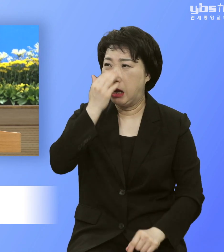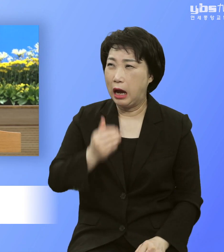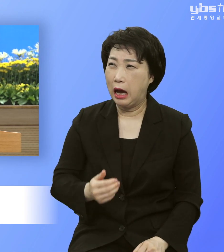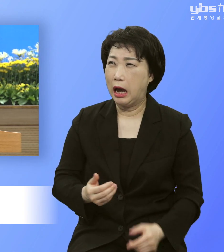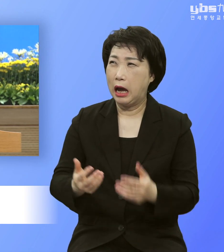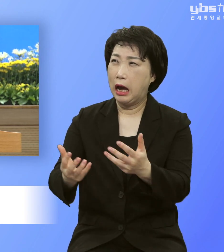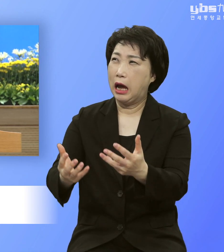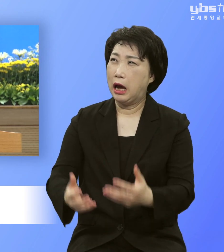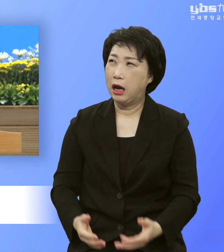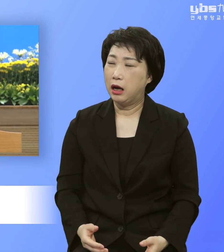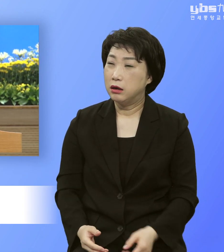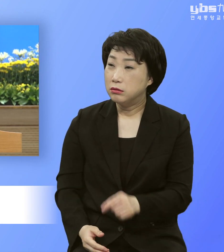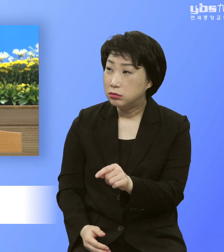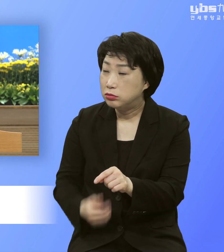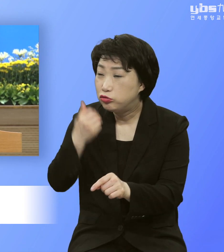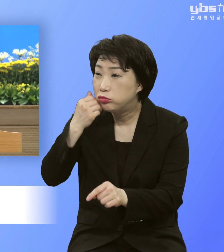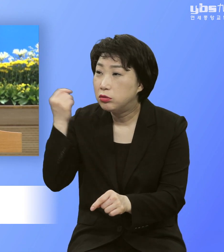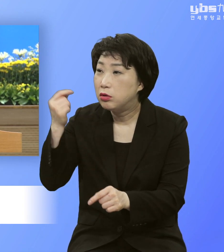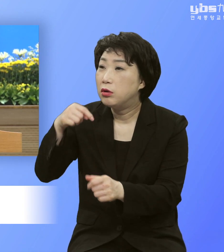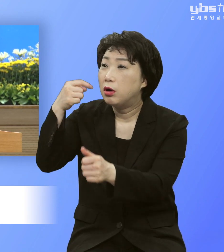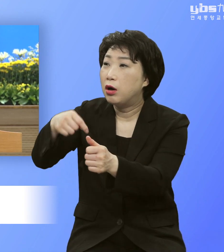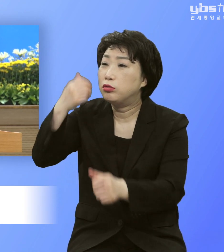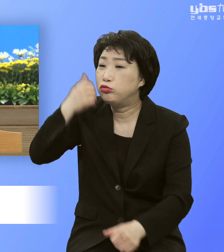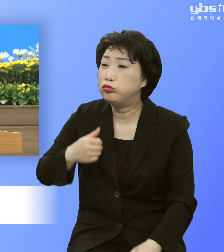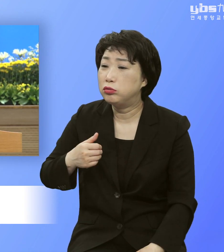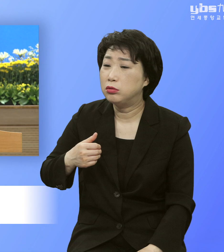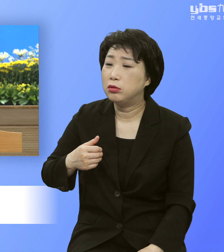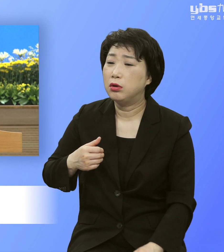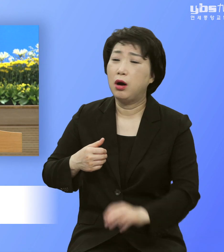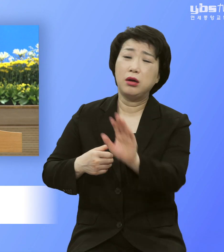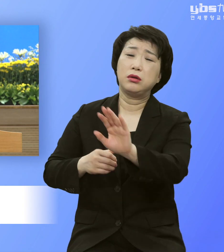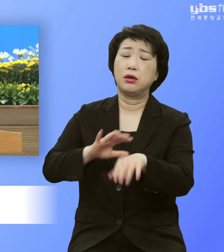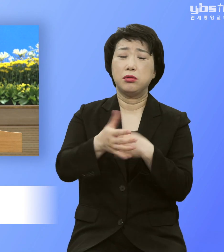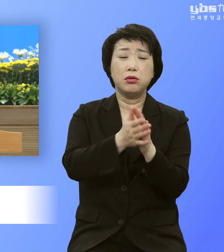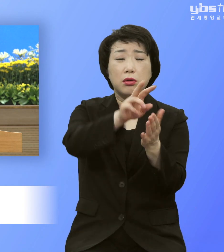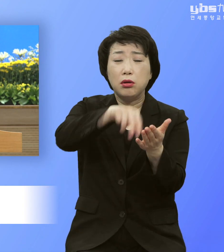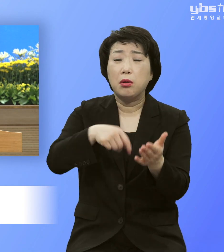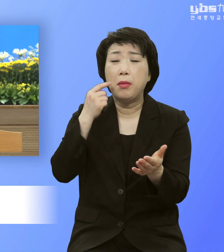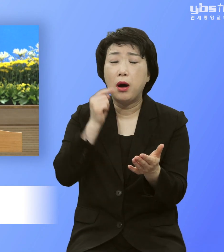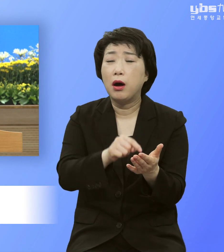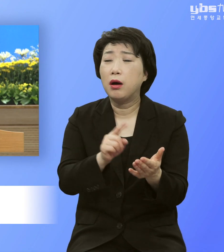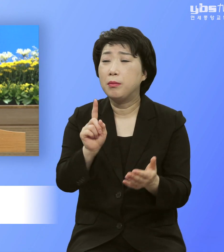어서 잘하는 사람들에게 그런 소리 없어요. 성경이 뭘 말하냐 이 말이에요.